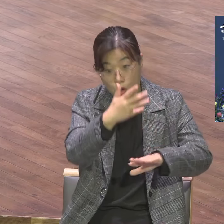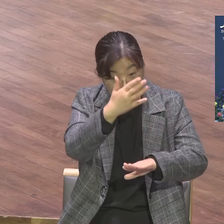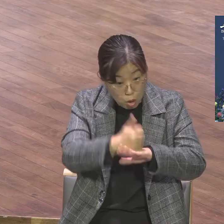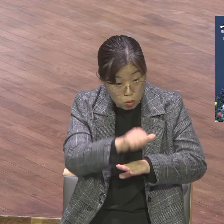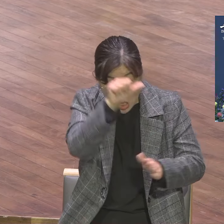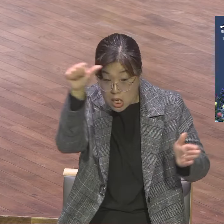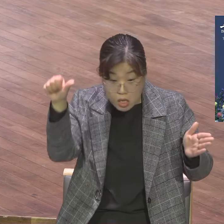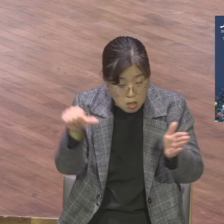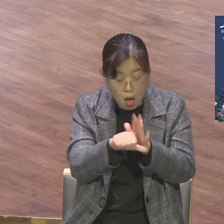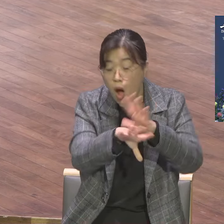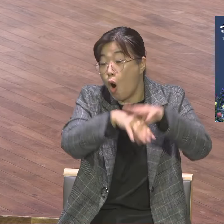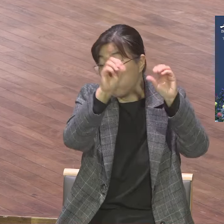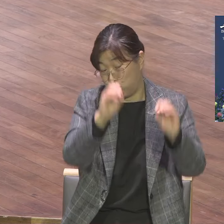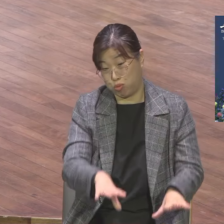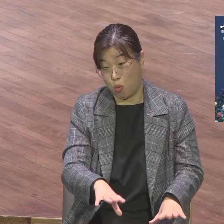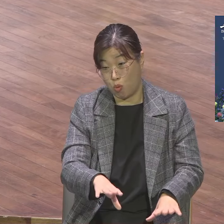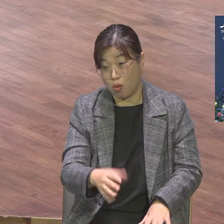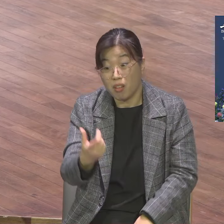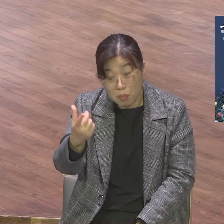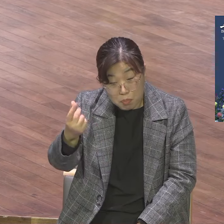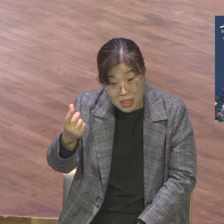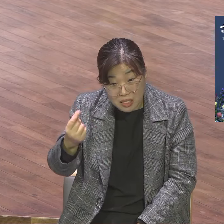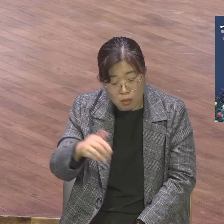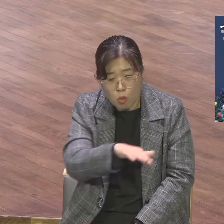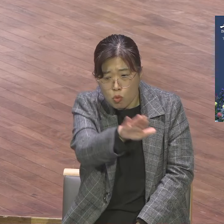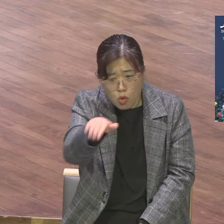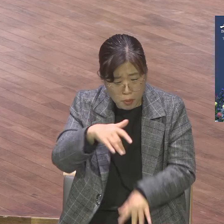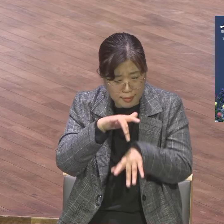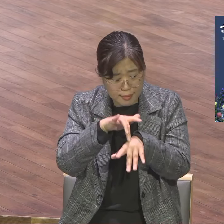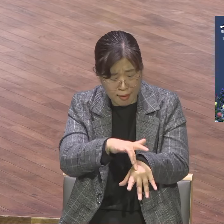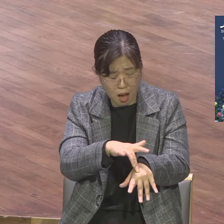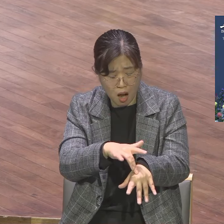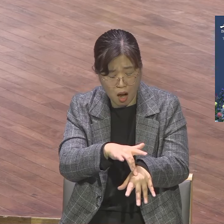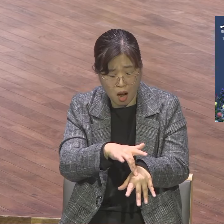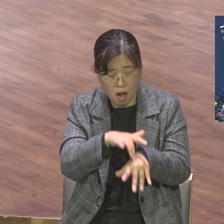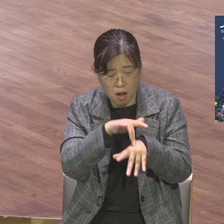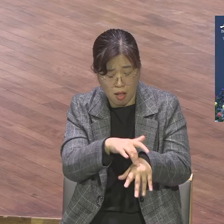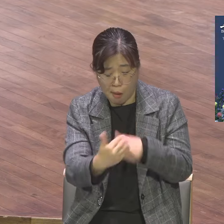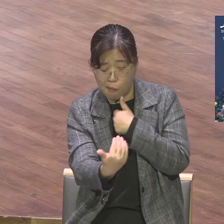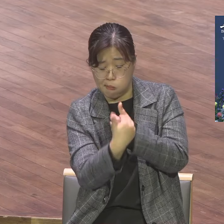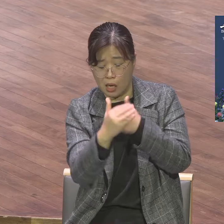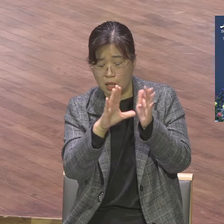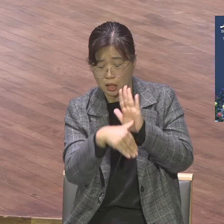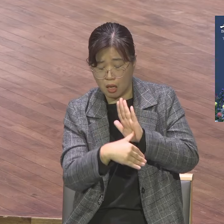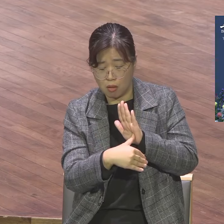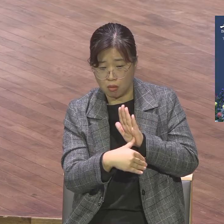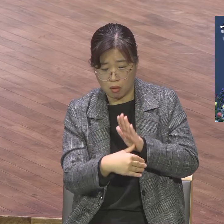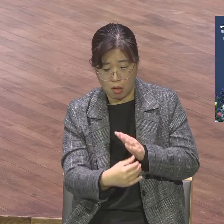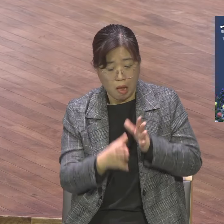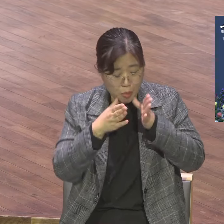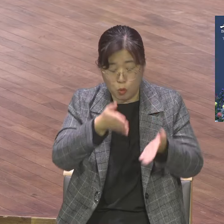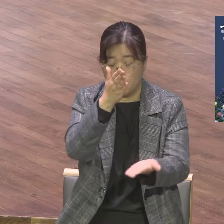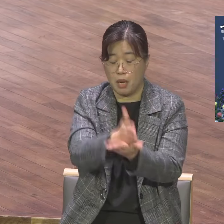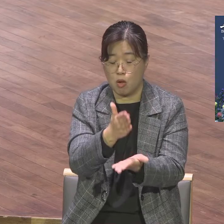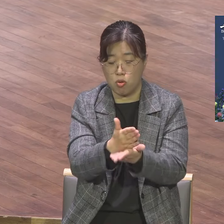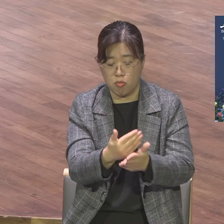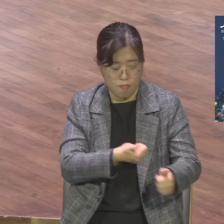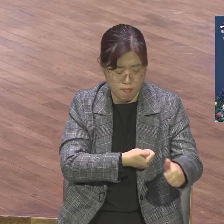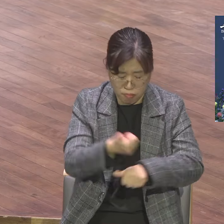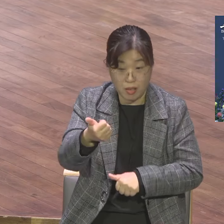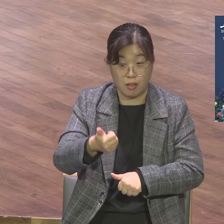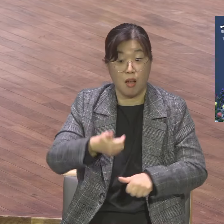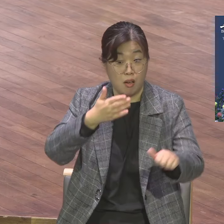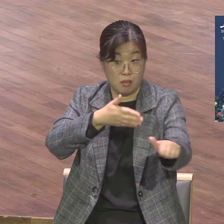세월을 보내게 돼 있어요. 영계 저 성도는 속지 마시기 바랍니다. 하나님의 형상으로 지금 그 본분을 지켜야 돼. 그